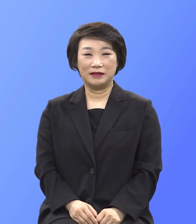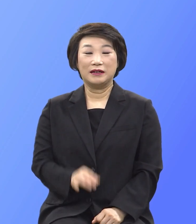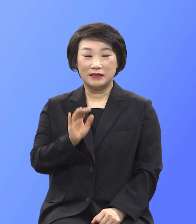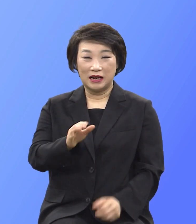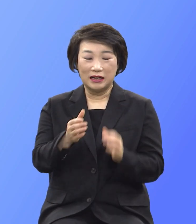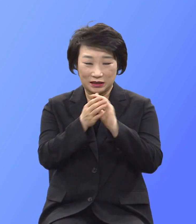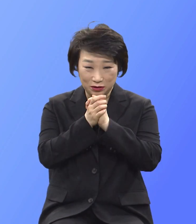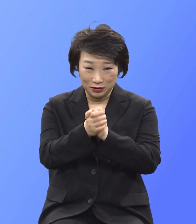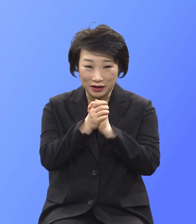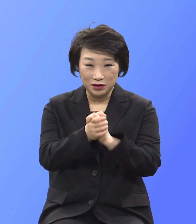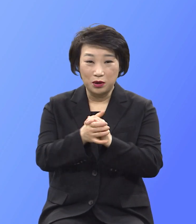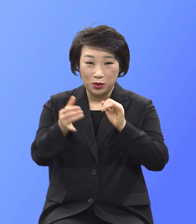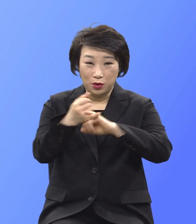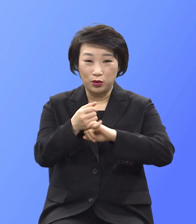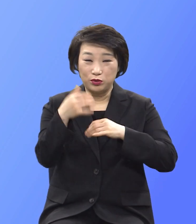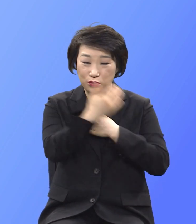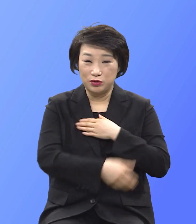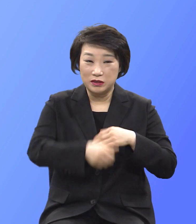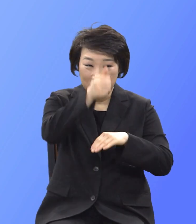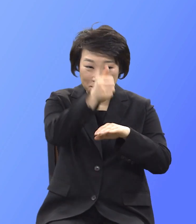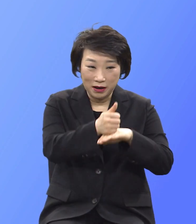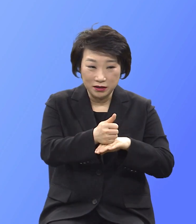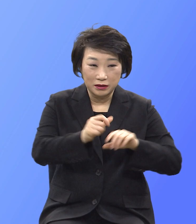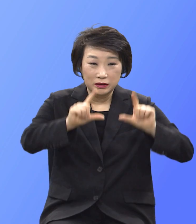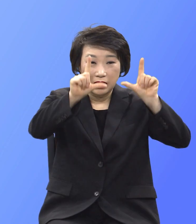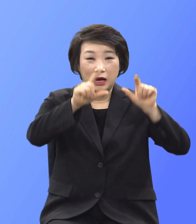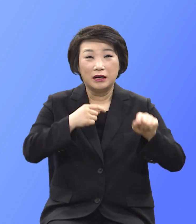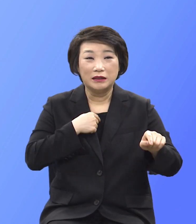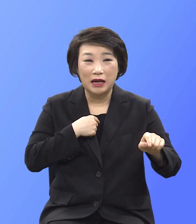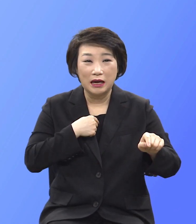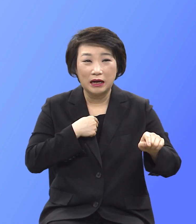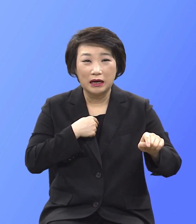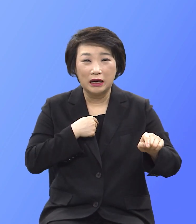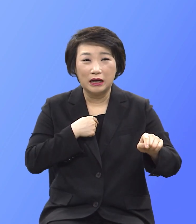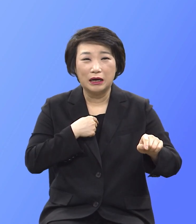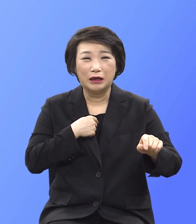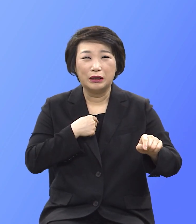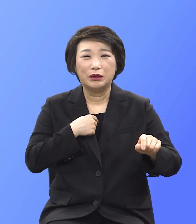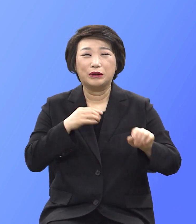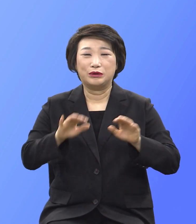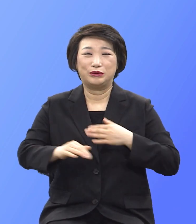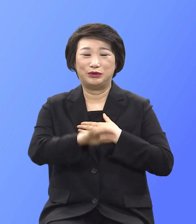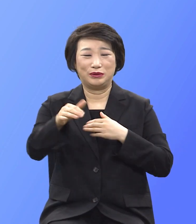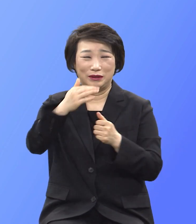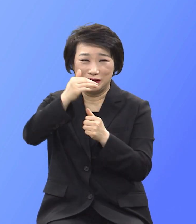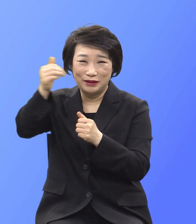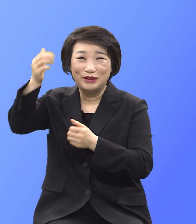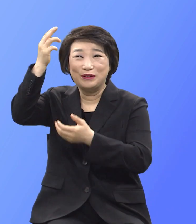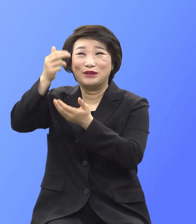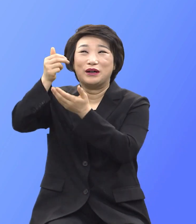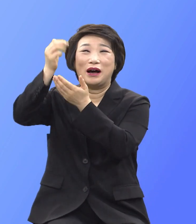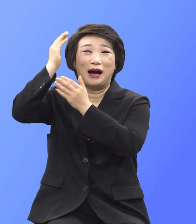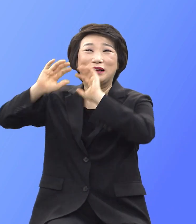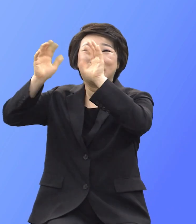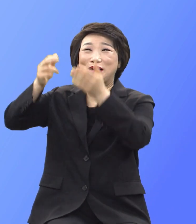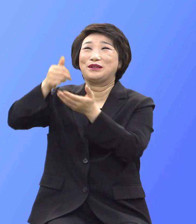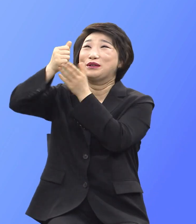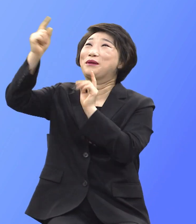그래야 반드시 육신의 최후의 마지막 날에 우리는 공중에서 주님 뵙는 날,